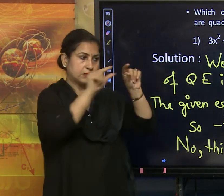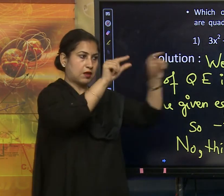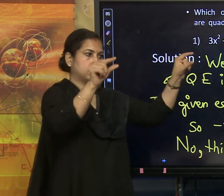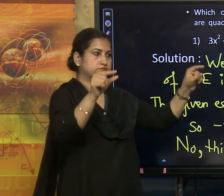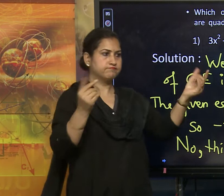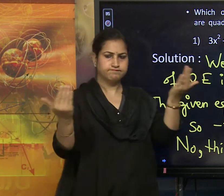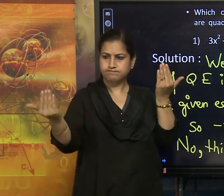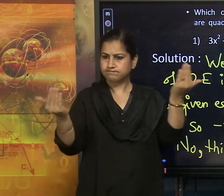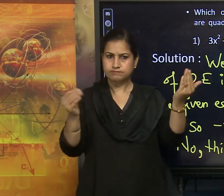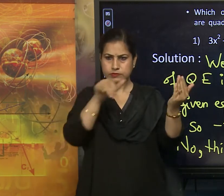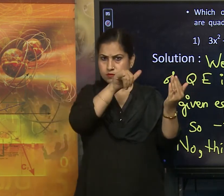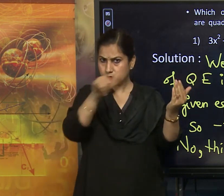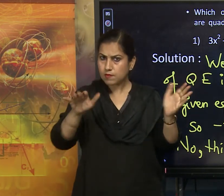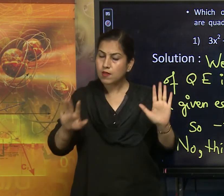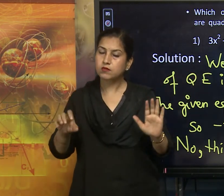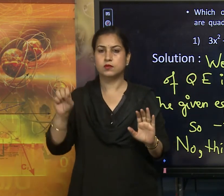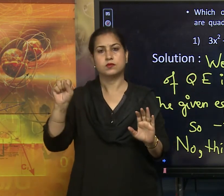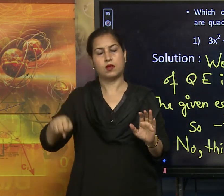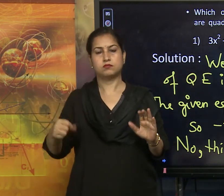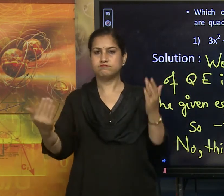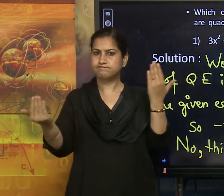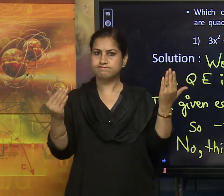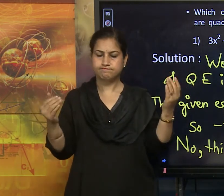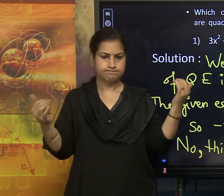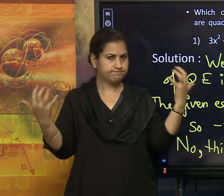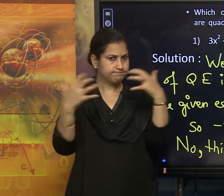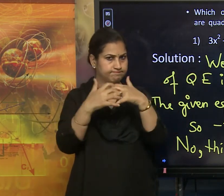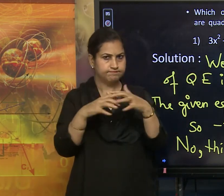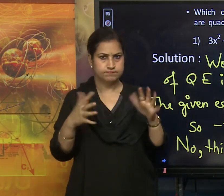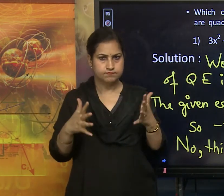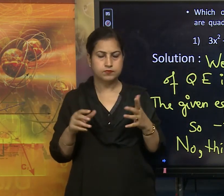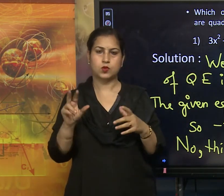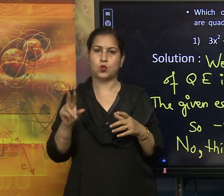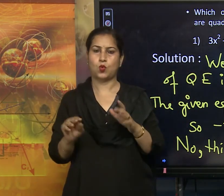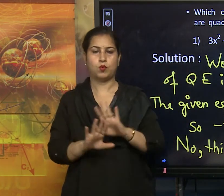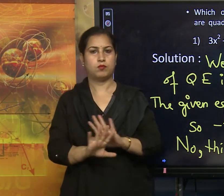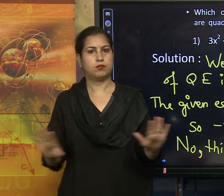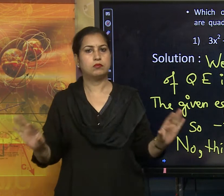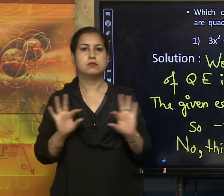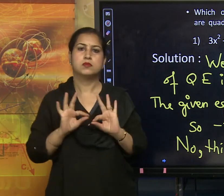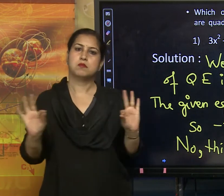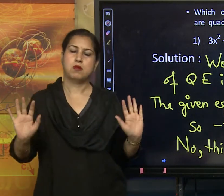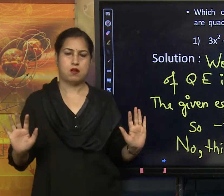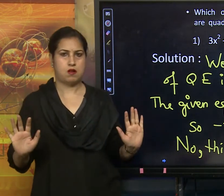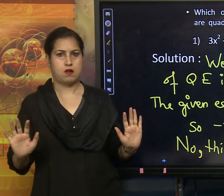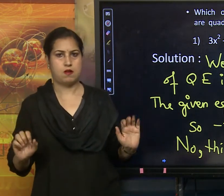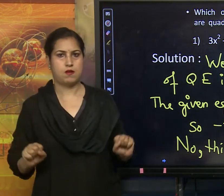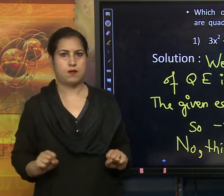इक्वेशन से प्रश्न में दी गई इक्वेशन को आपस में कंपेयर करना है। आइए आगे अगला सवाल करते